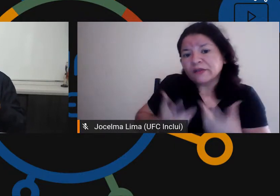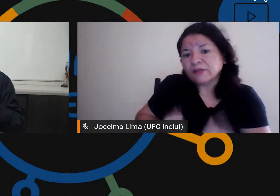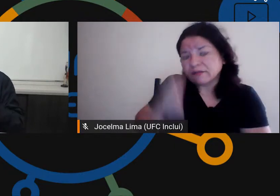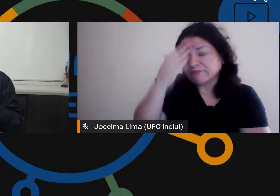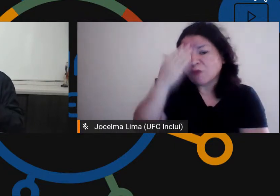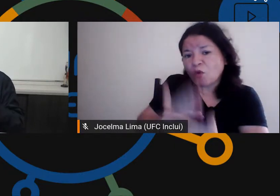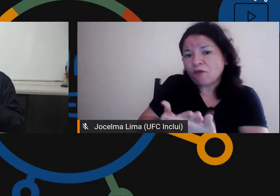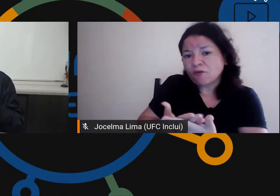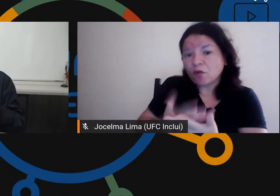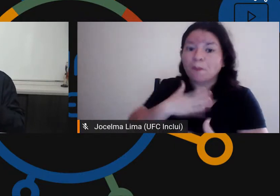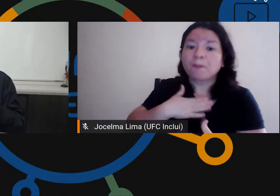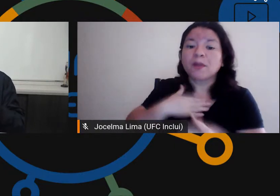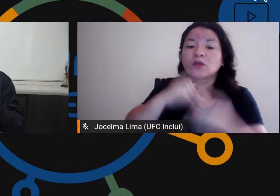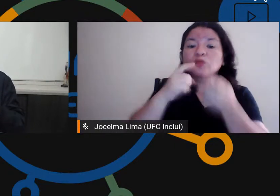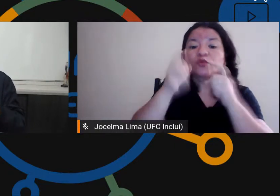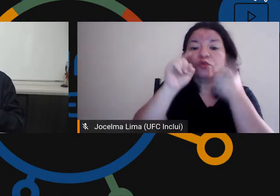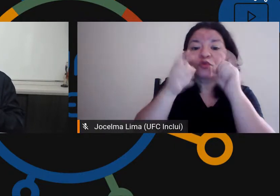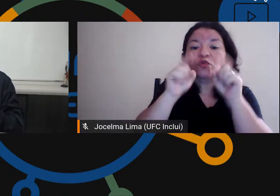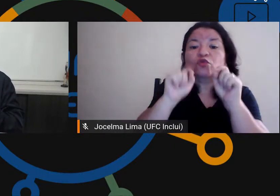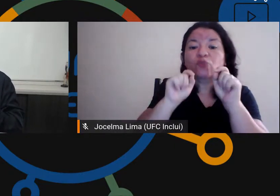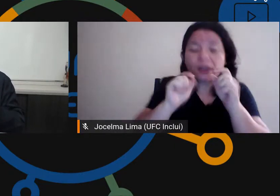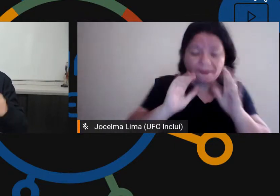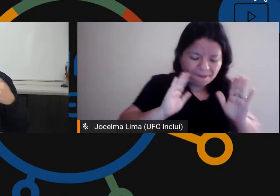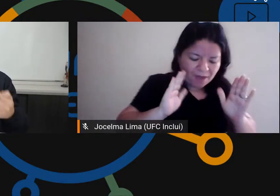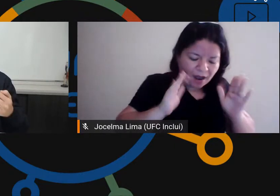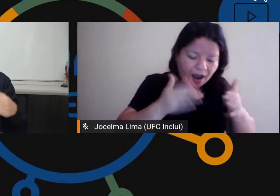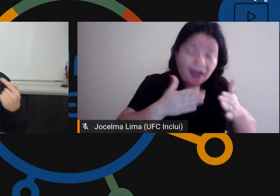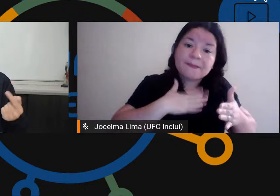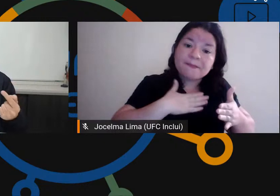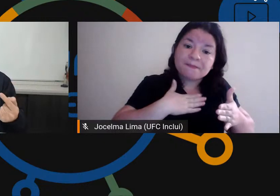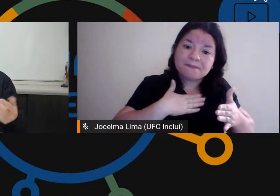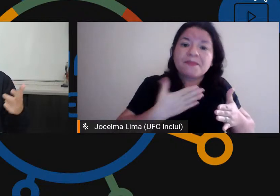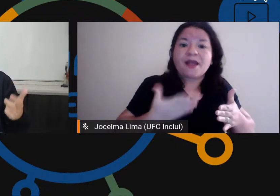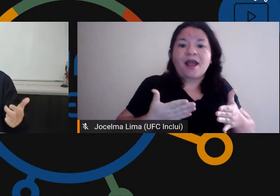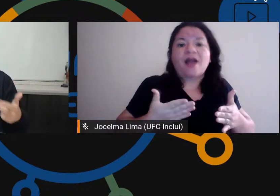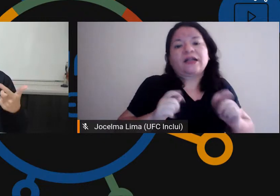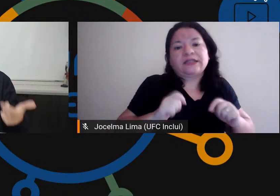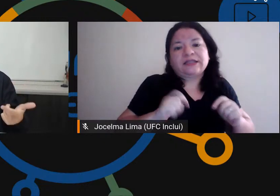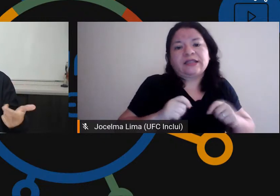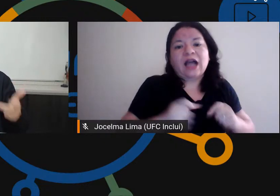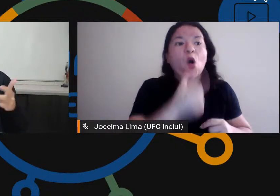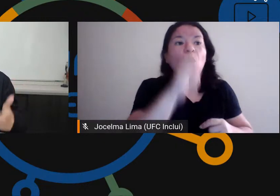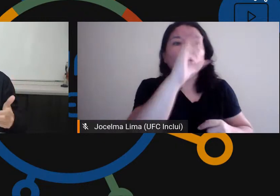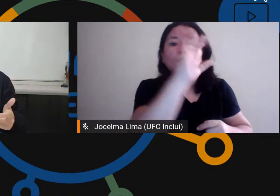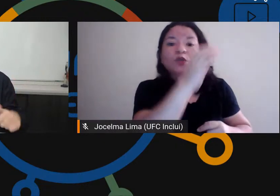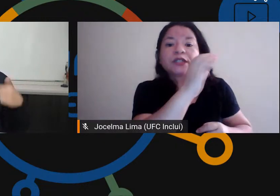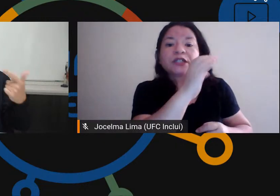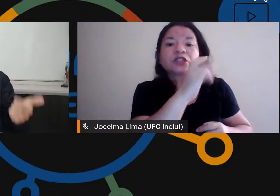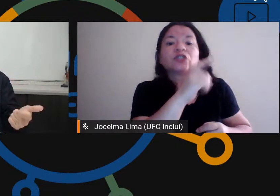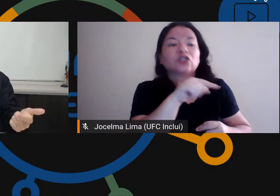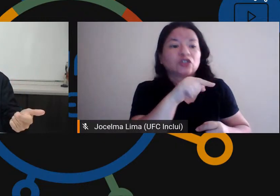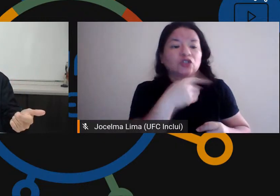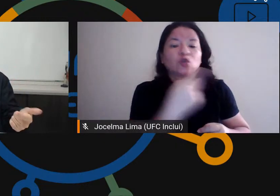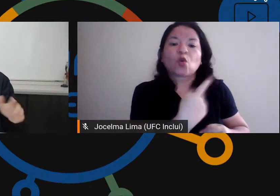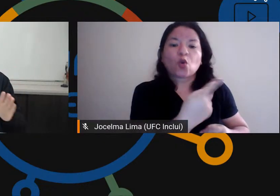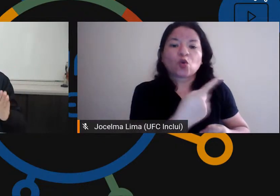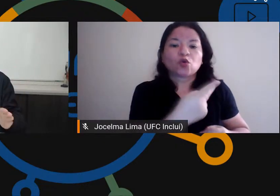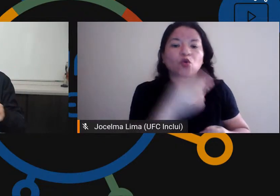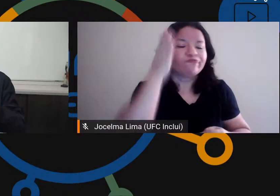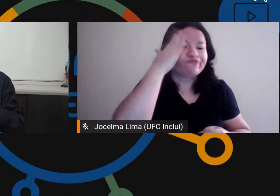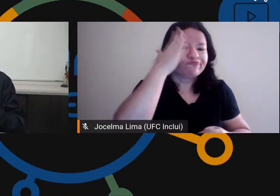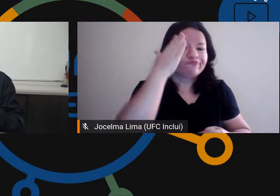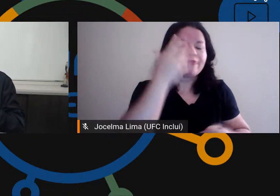discutir da especialidade, da minha especialidade. Eu posso discutir com outro cientista elementos de ciência, porque eu sou cientista e ele também é